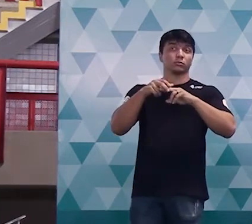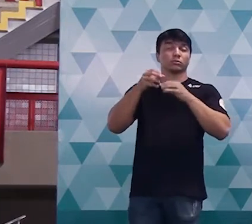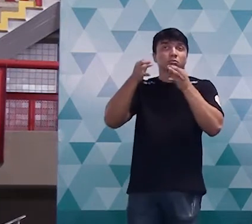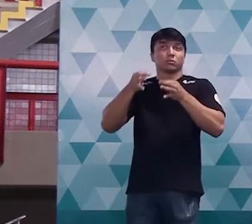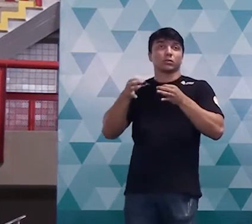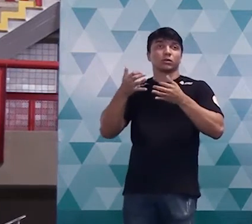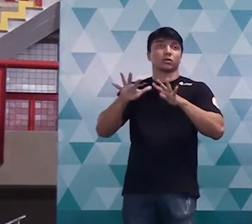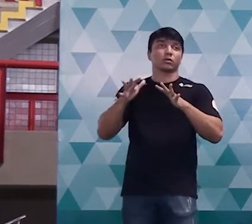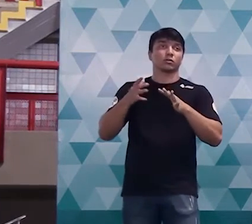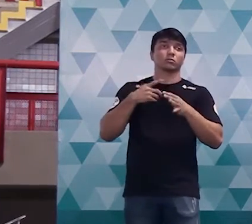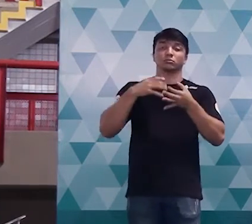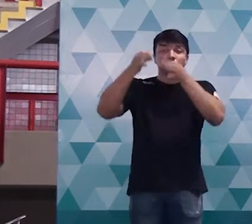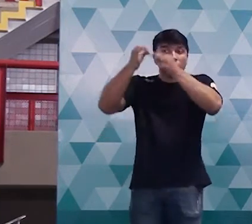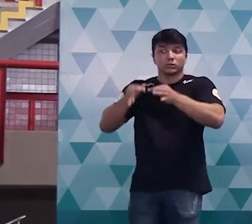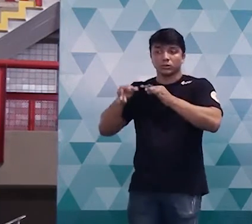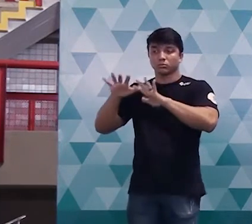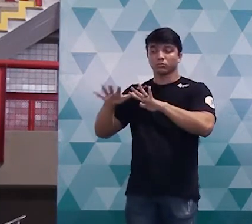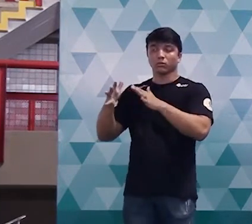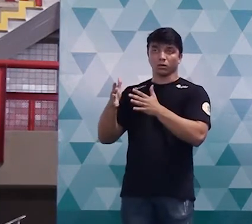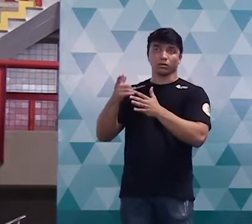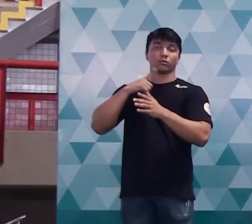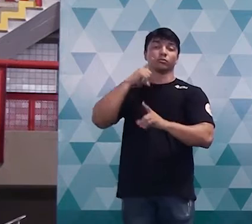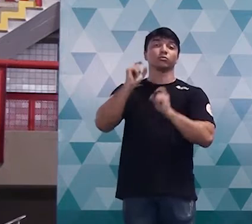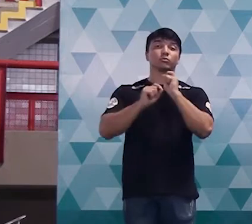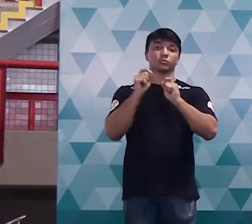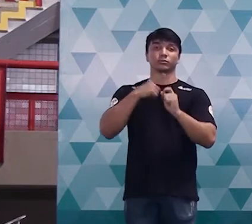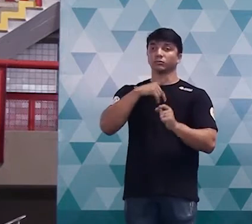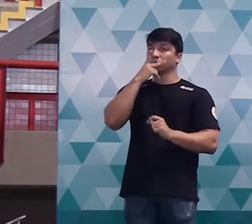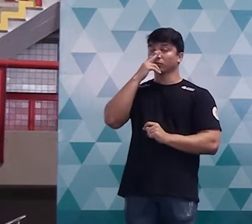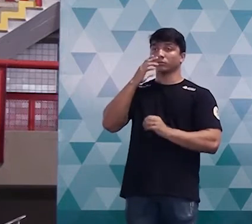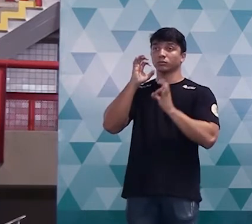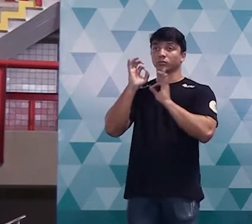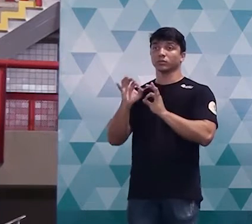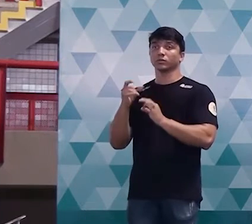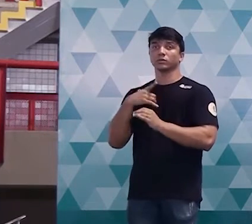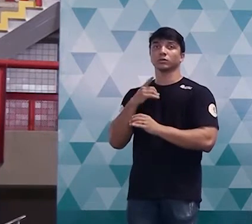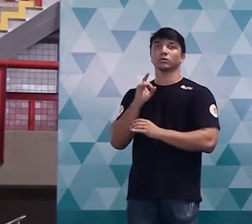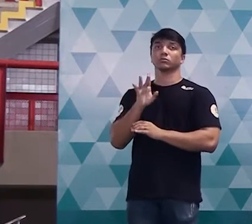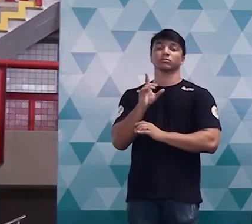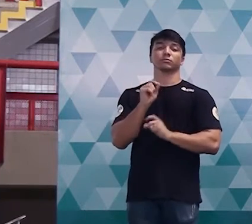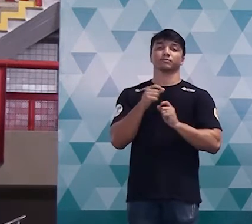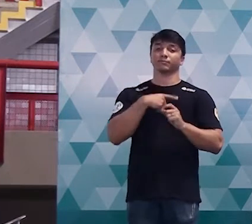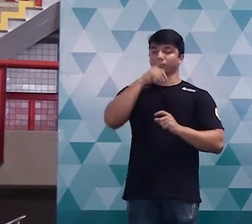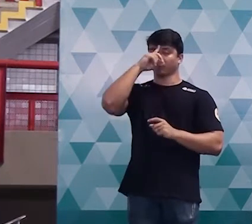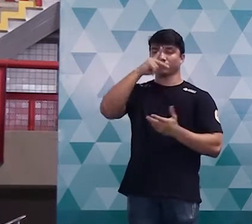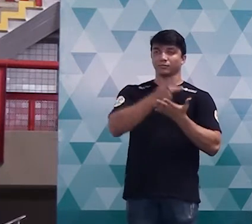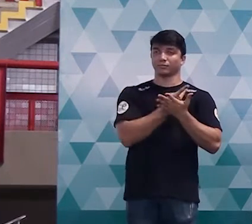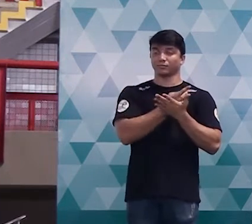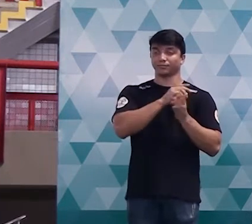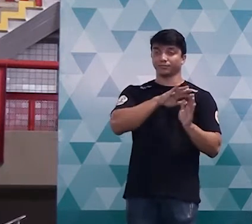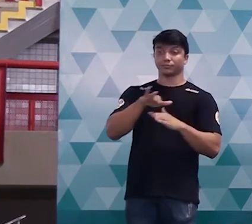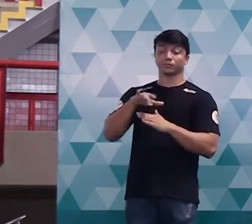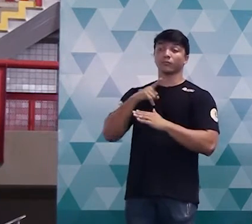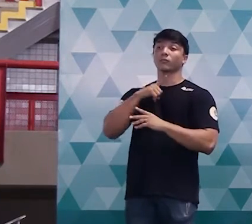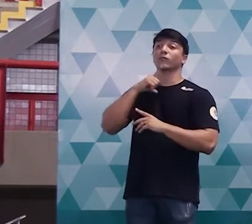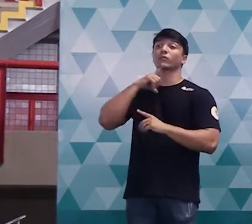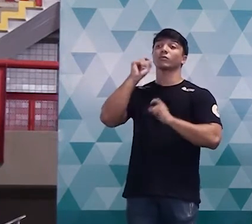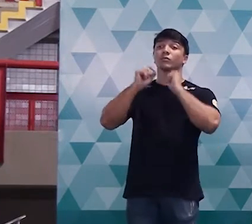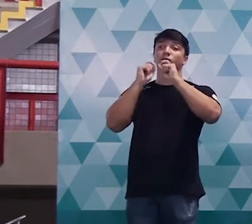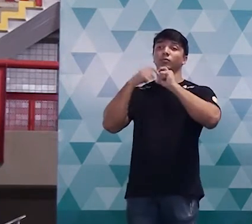provavelmente é para não dizer com certeza absoluta, né? Porque certo é que incertos somos, né? Mas você tem aí